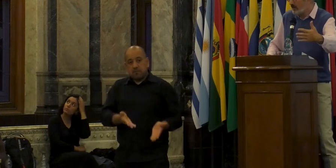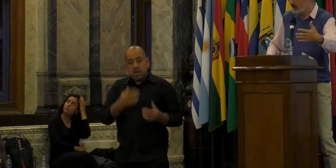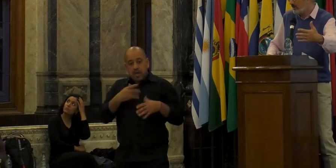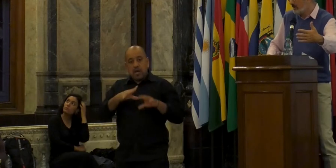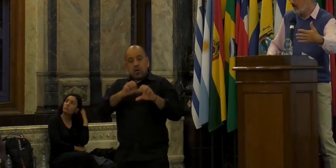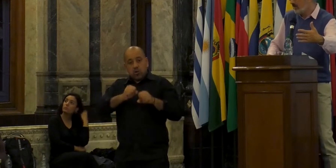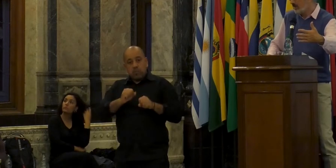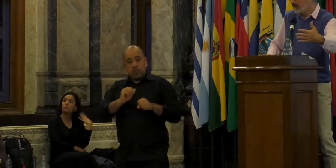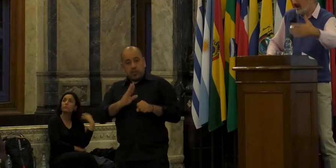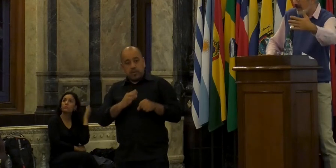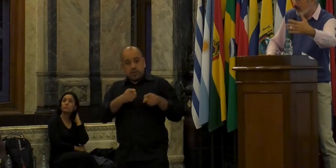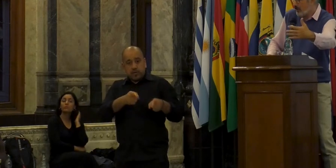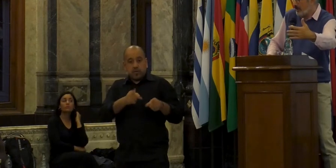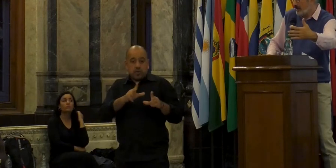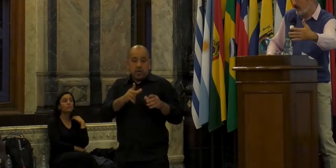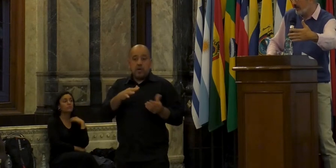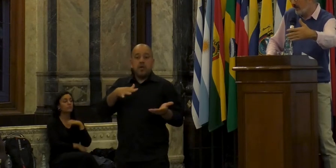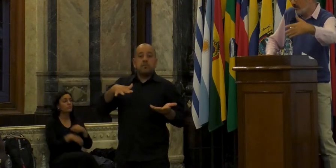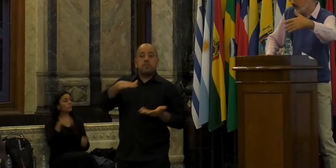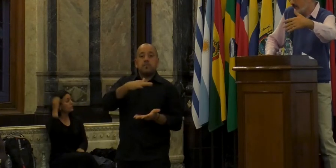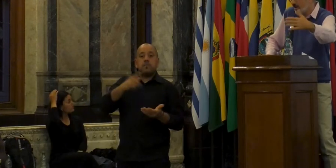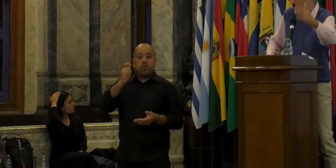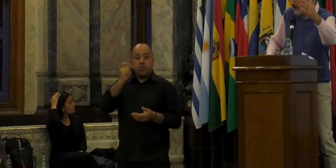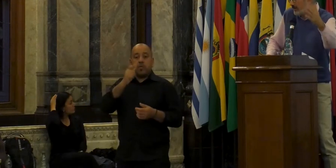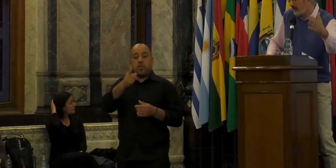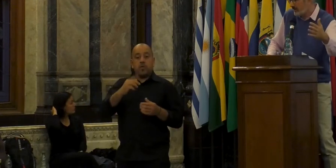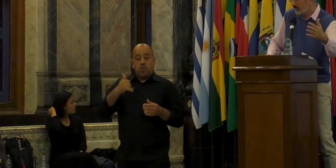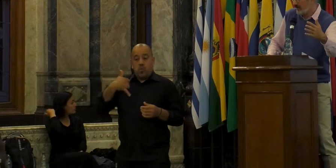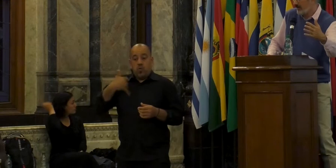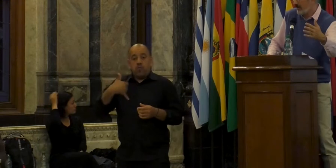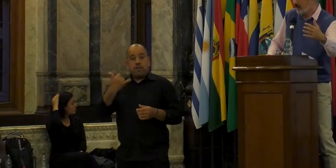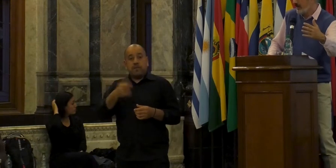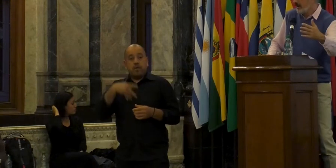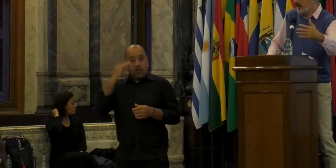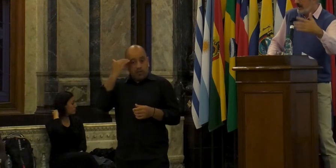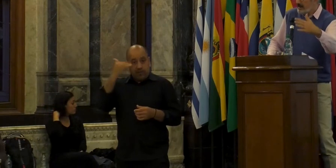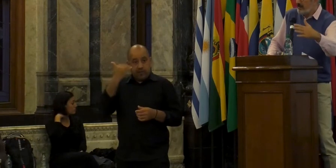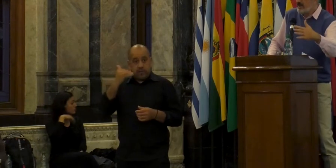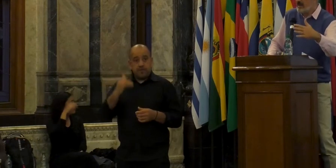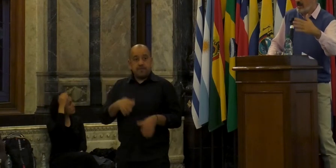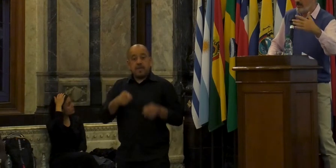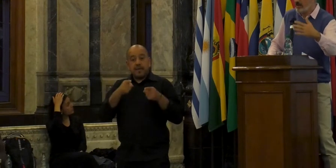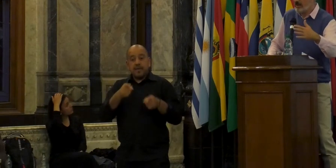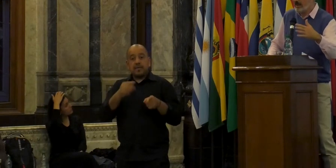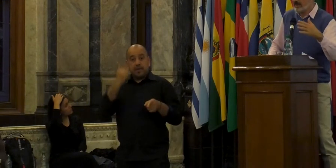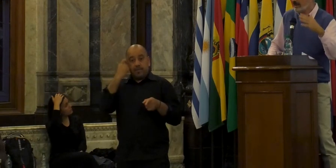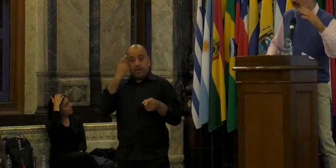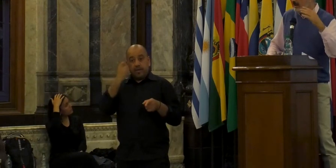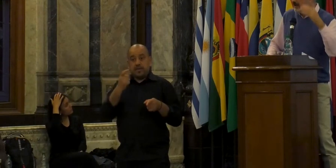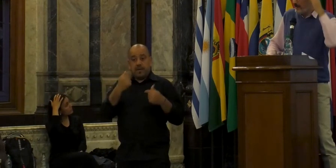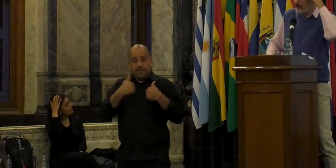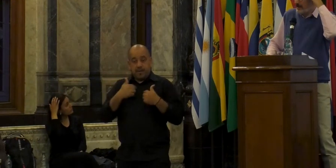compromiso en el espacio público de un joven profesor. Y esa experiencia, por otra